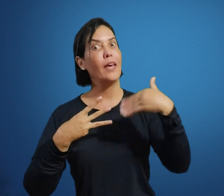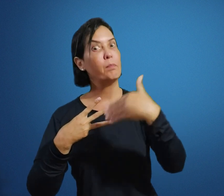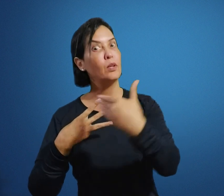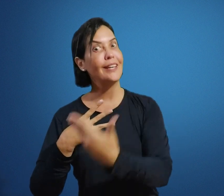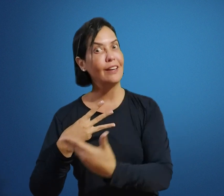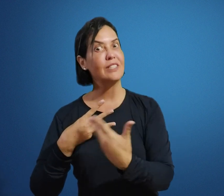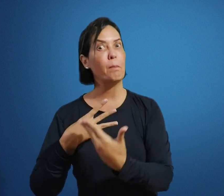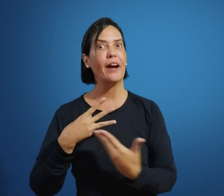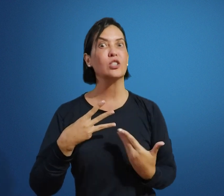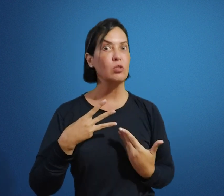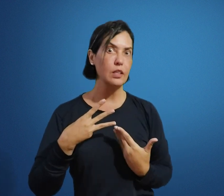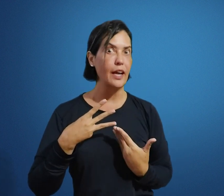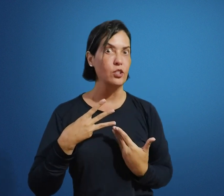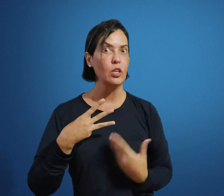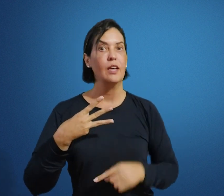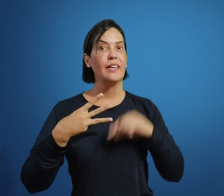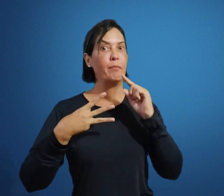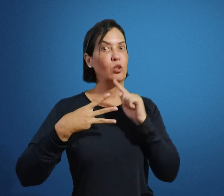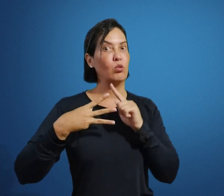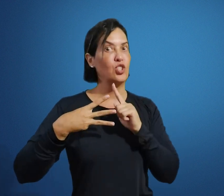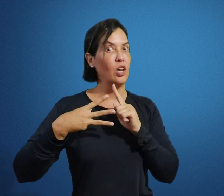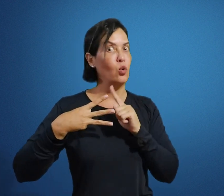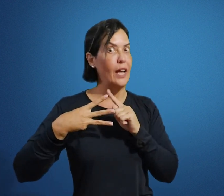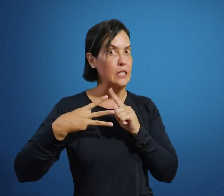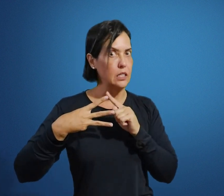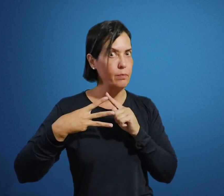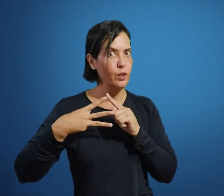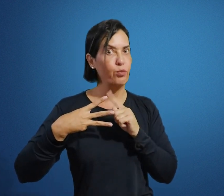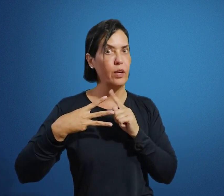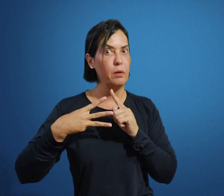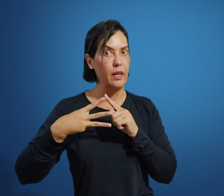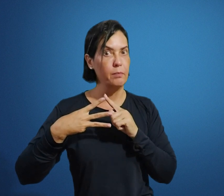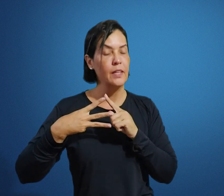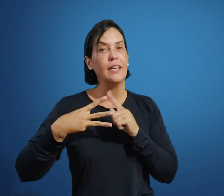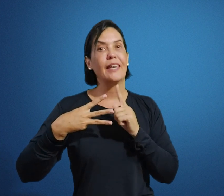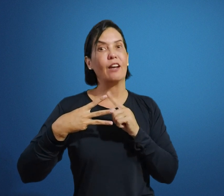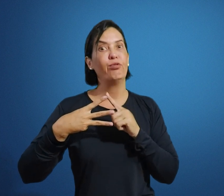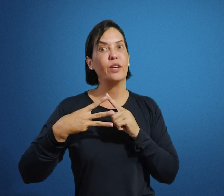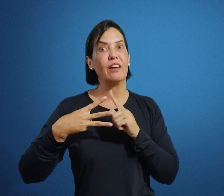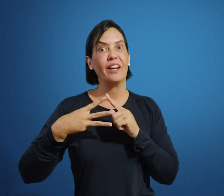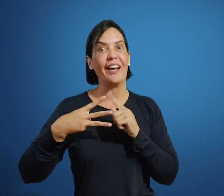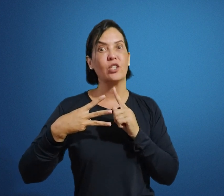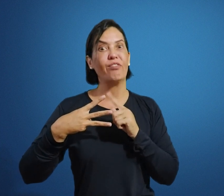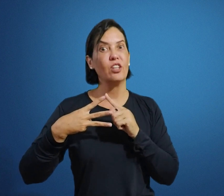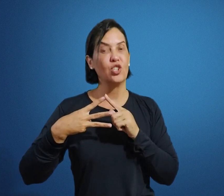ele poderia fazer parte da sociedade, que é a metodologia oralista, que foi a primeira, que ela foi, na verdade,